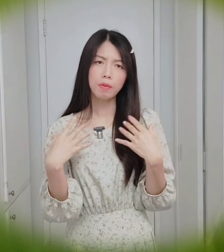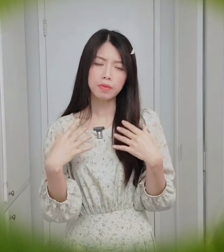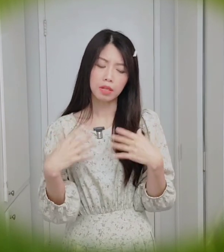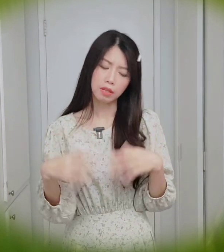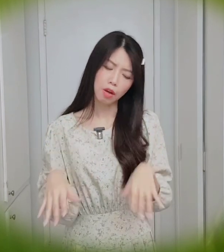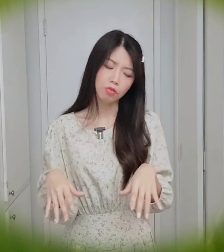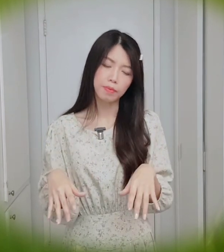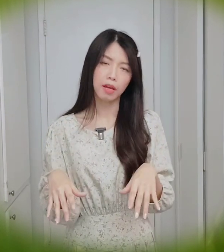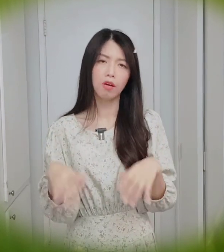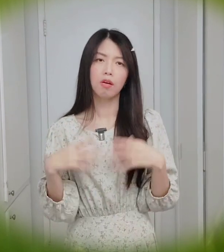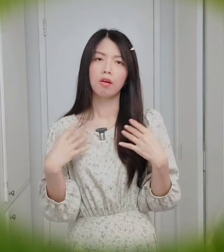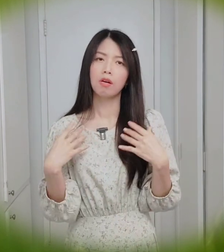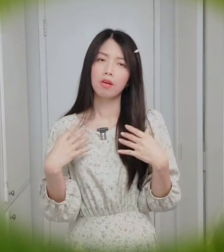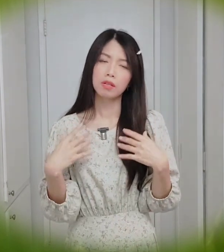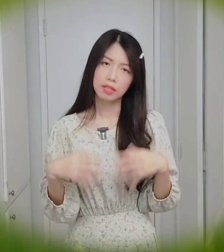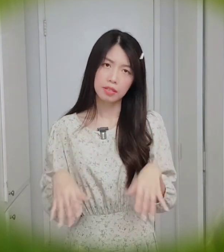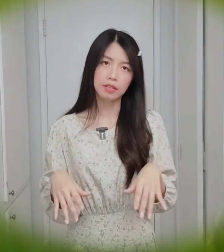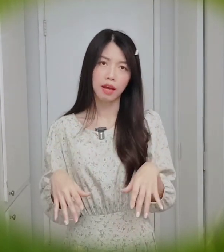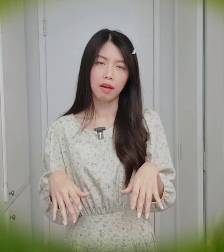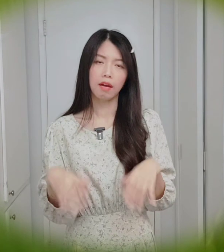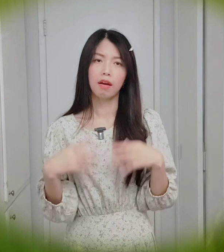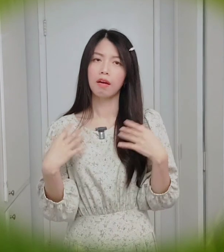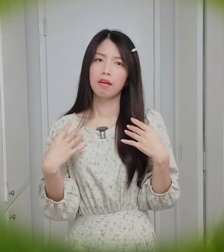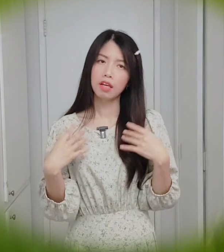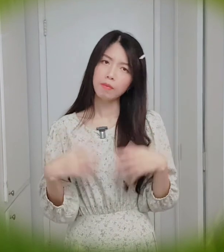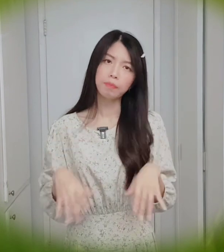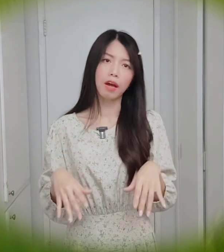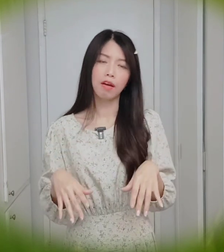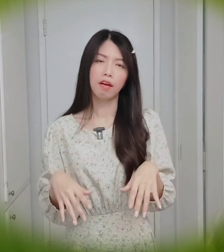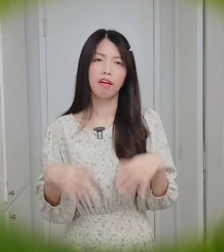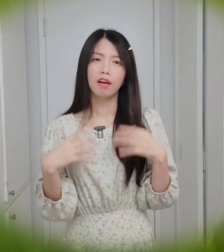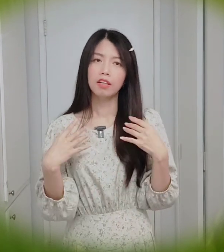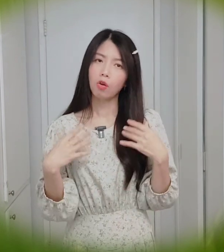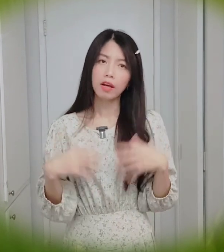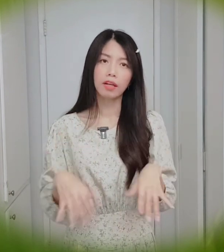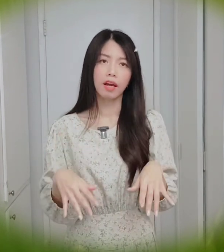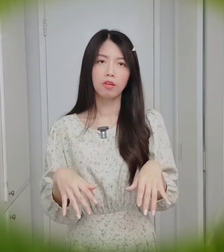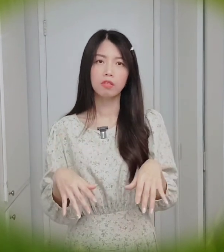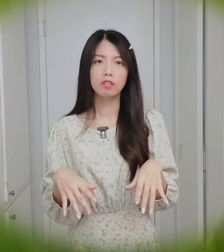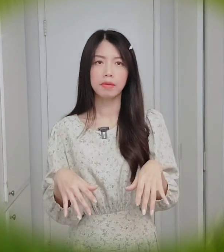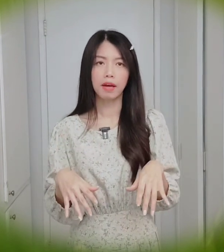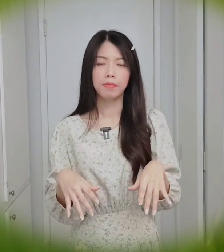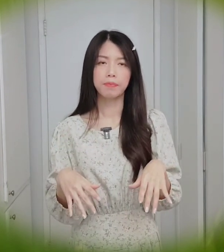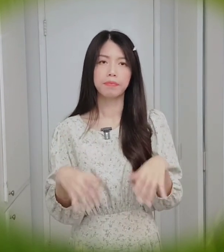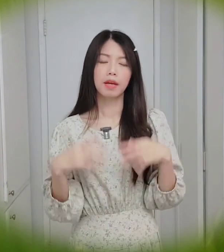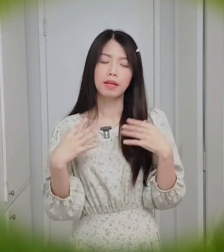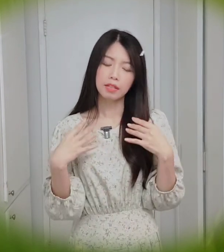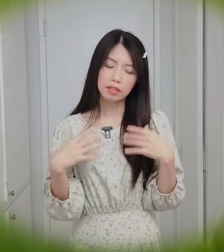손목을 힘없이 내려주시면 돼요. 지친다, 힘없다, 연약하다 이런